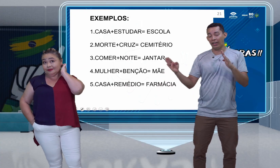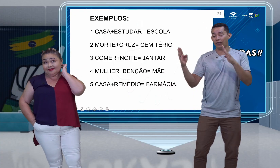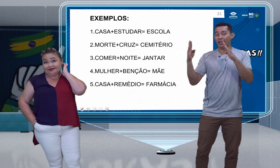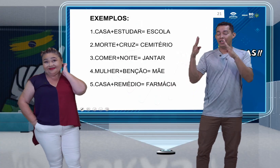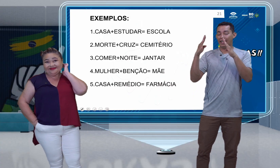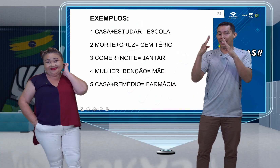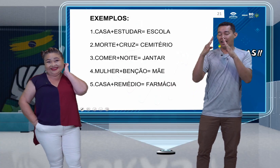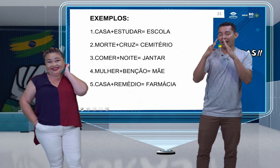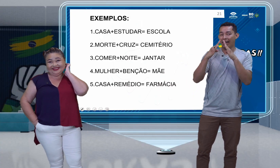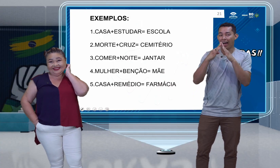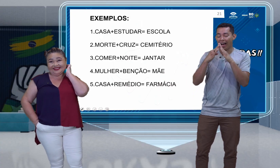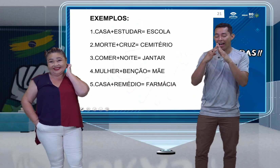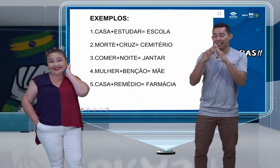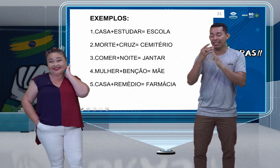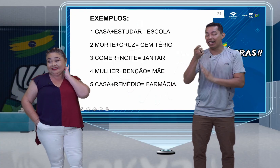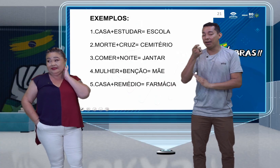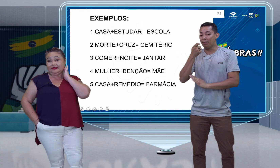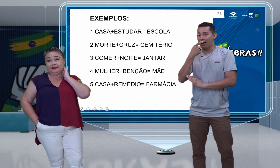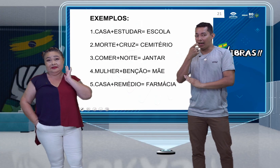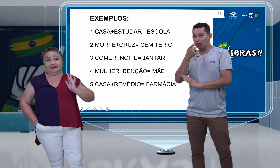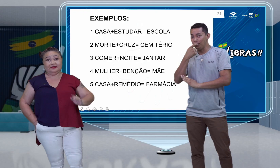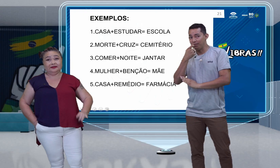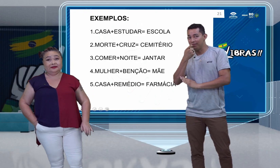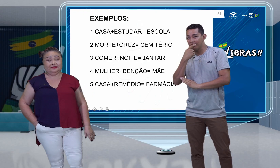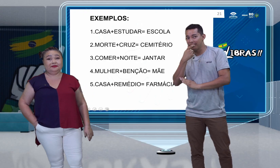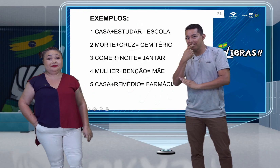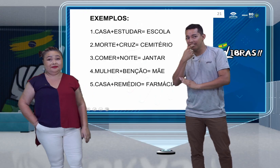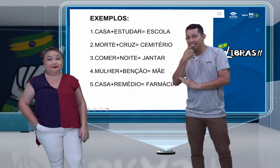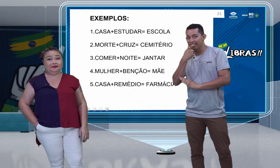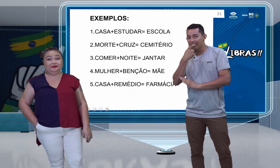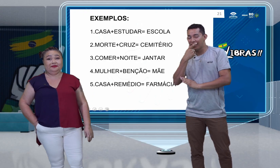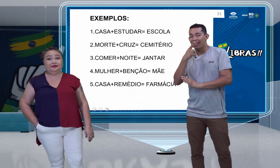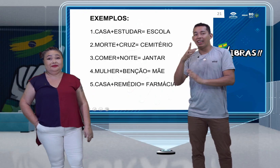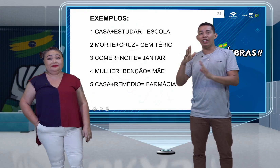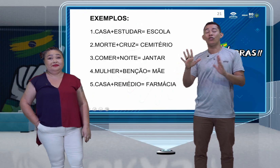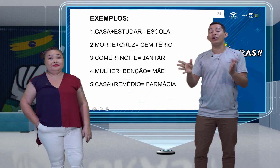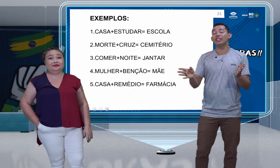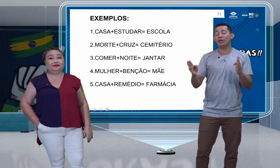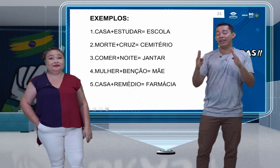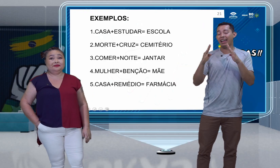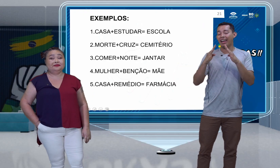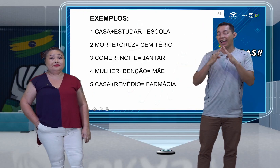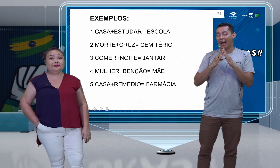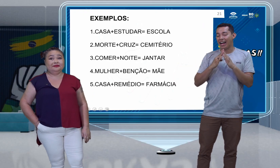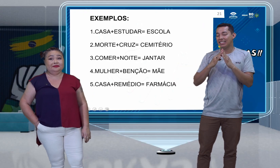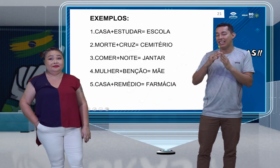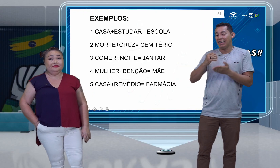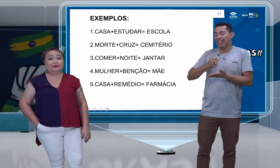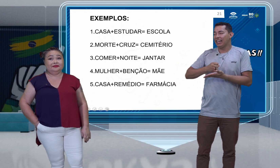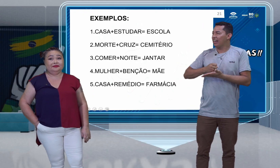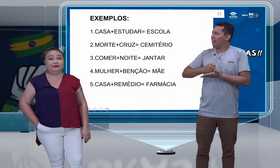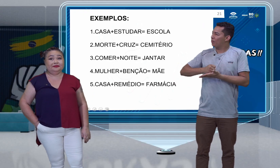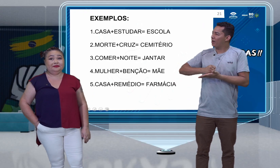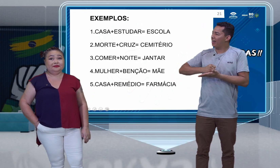tenho casa, remédio. E conheço também casa... Como é que